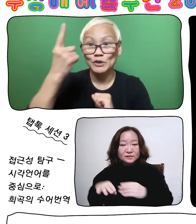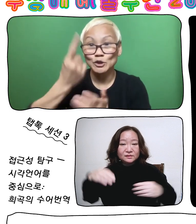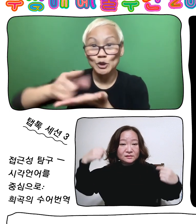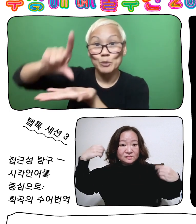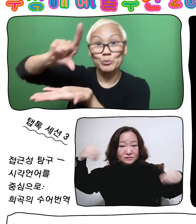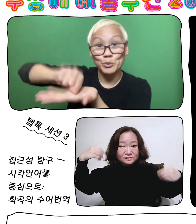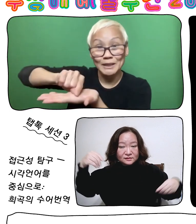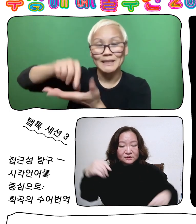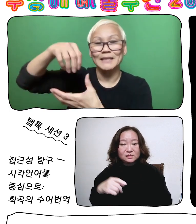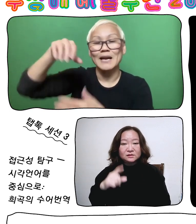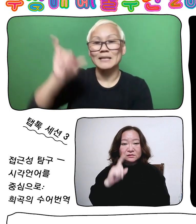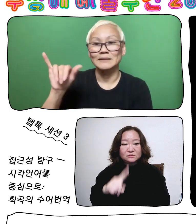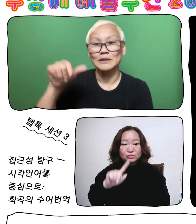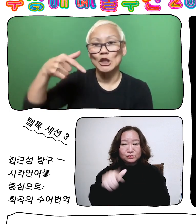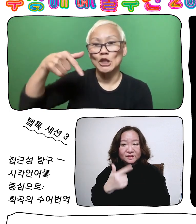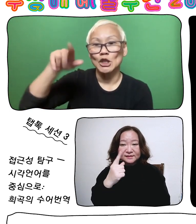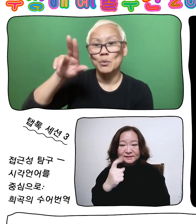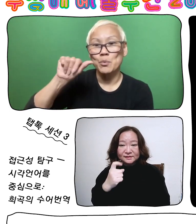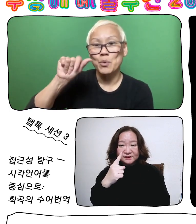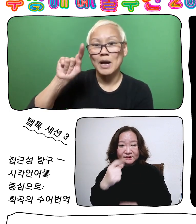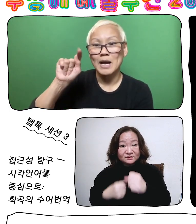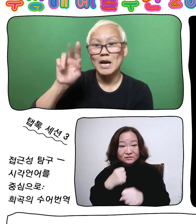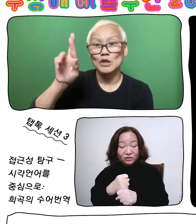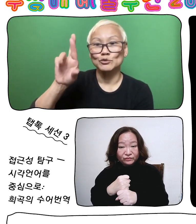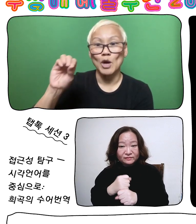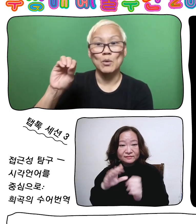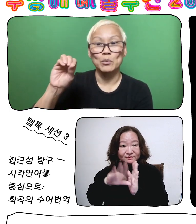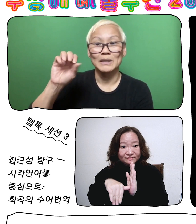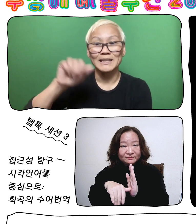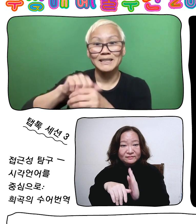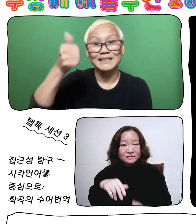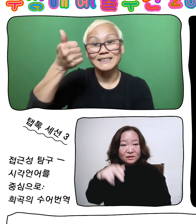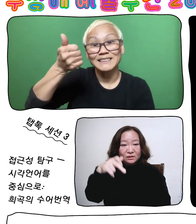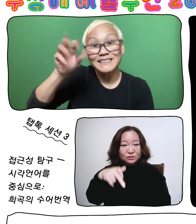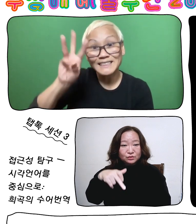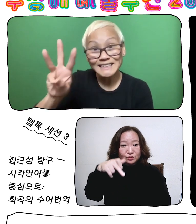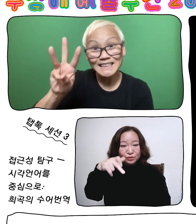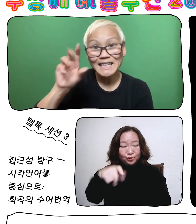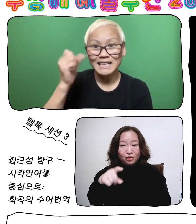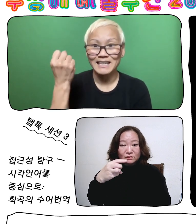이후 1623년에 이절판 형태로 출간되었어요.